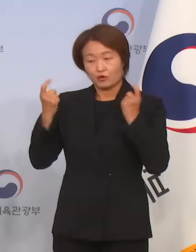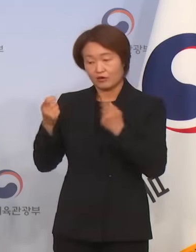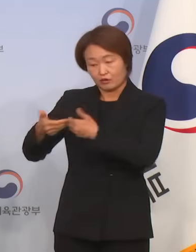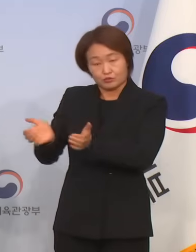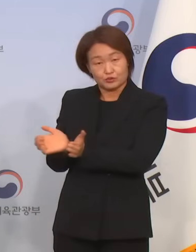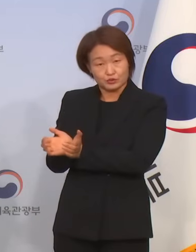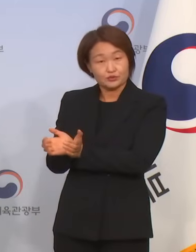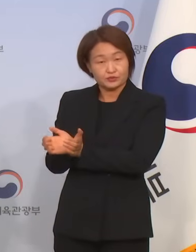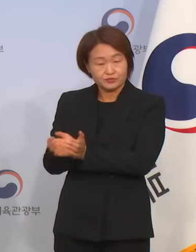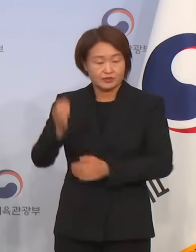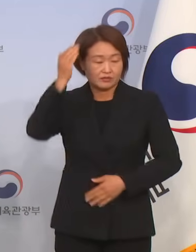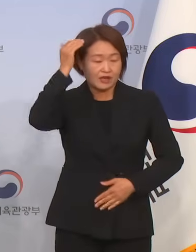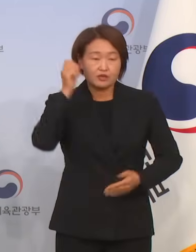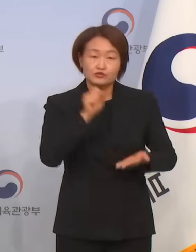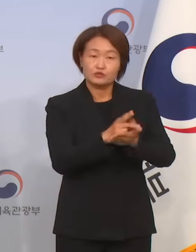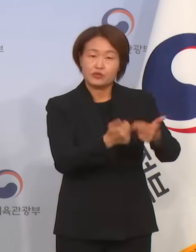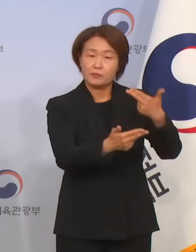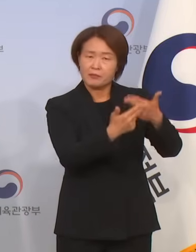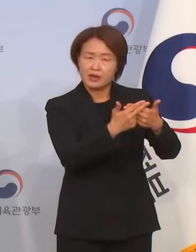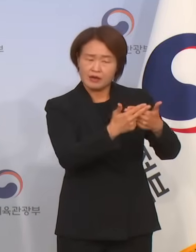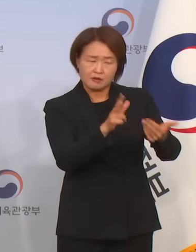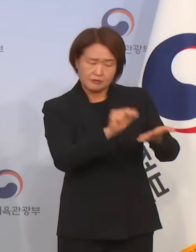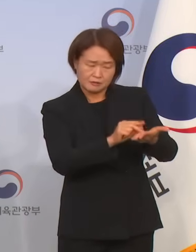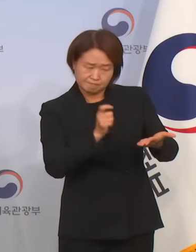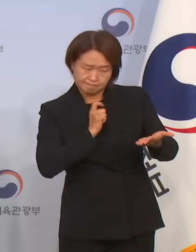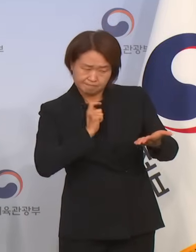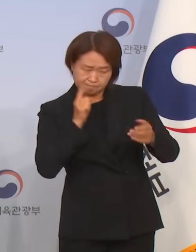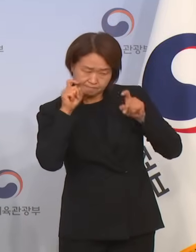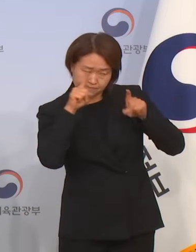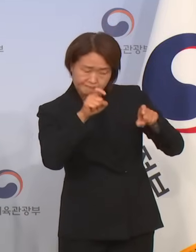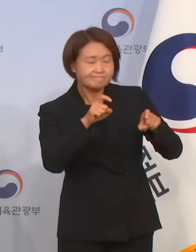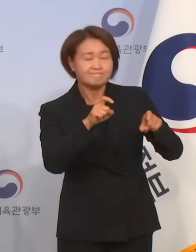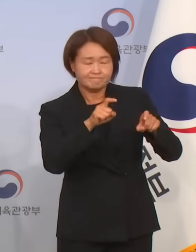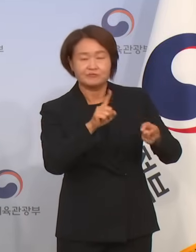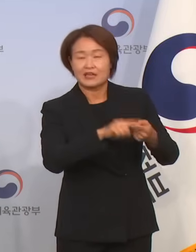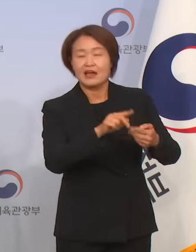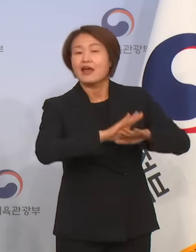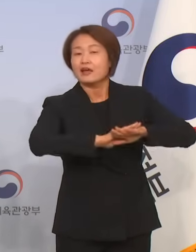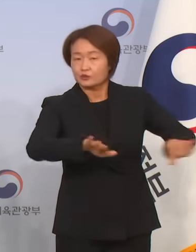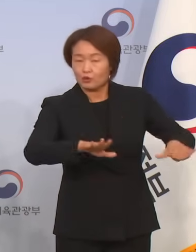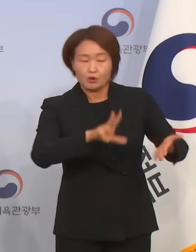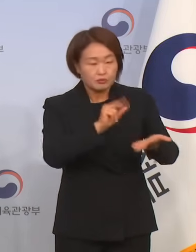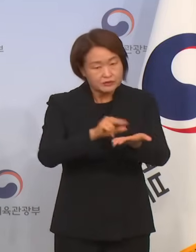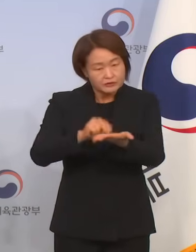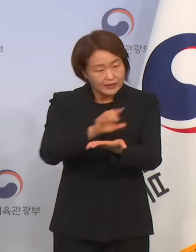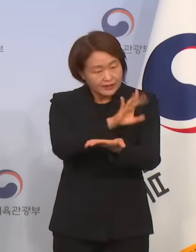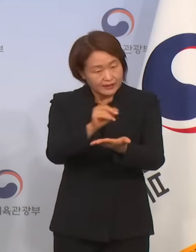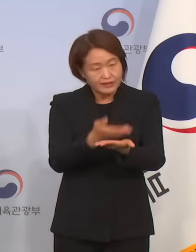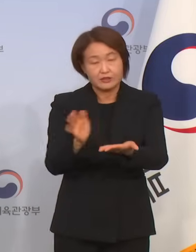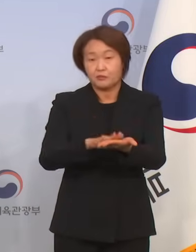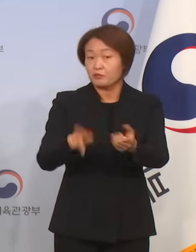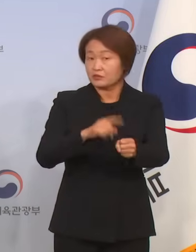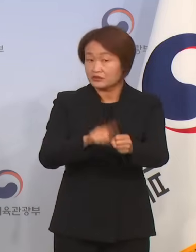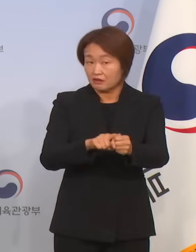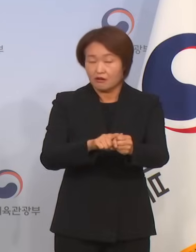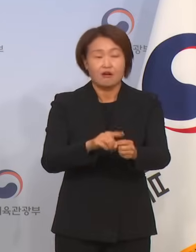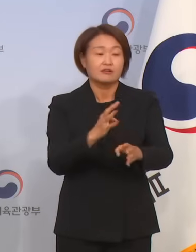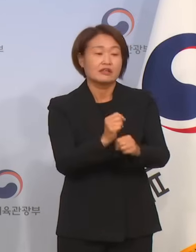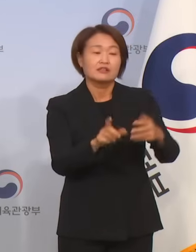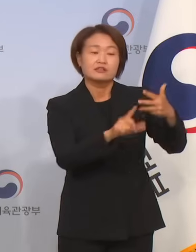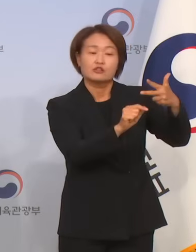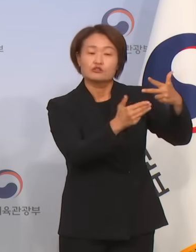문화체육관광부는 대한축구협회에 제기된 의혹을 해소하고 문제점을 개선하기 위해 지난 7월